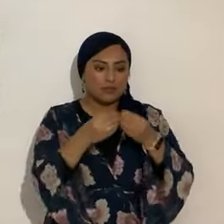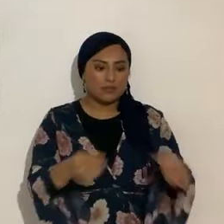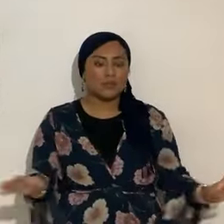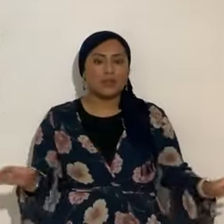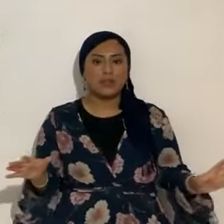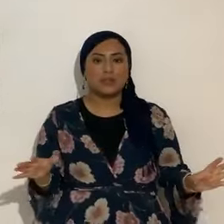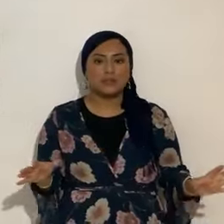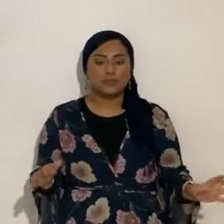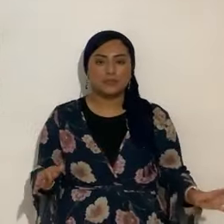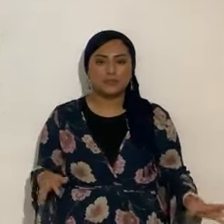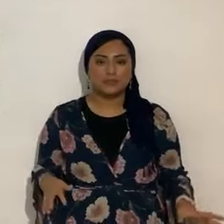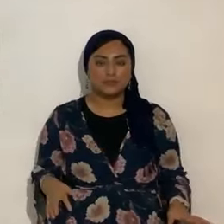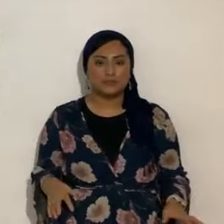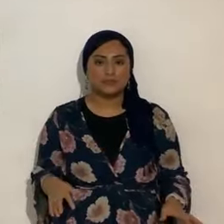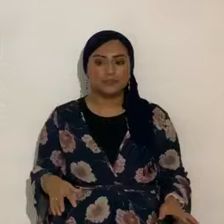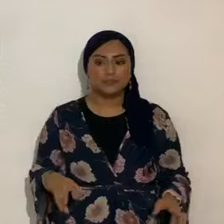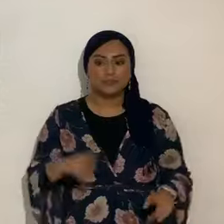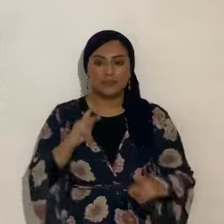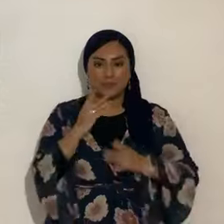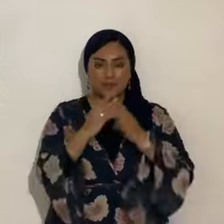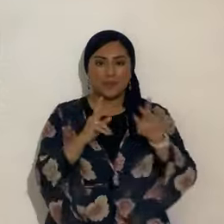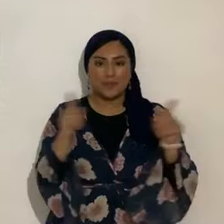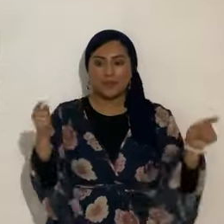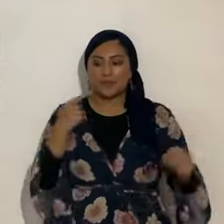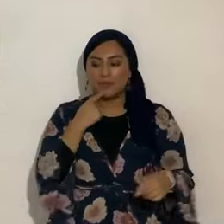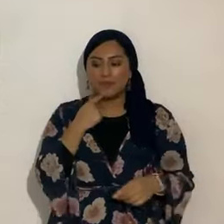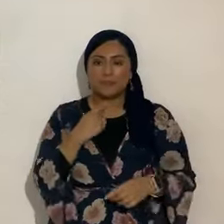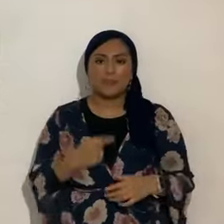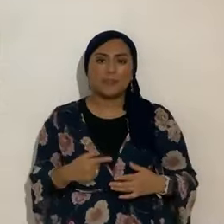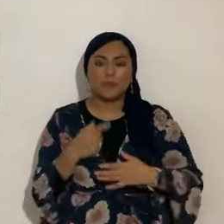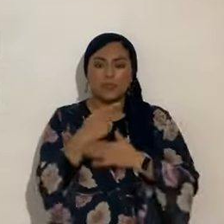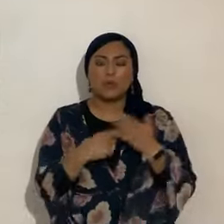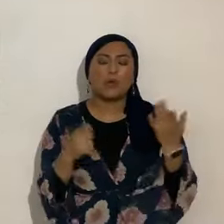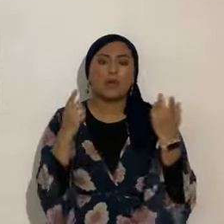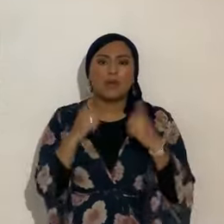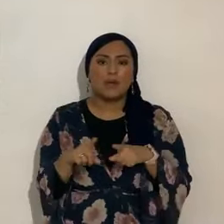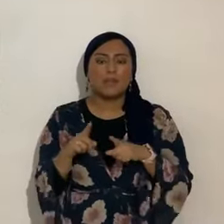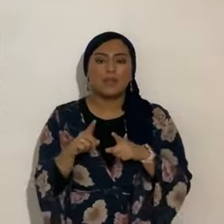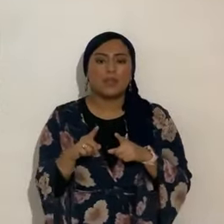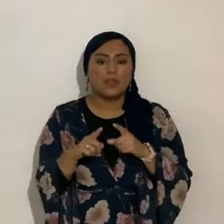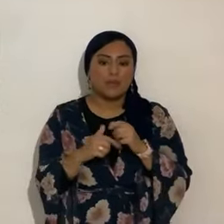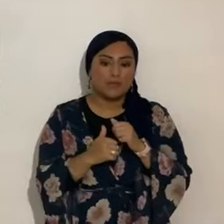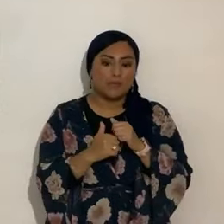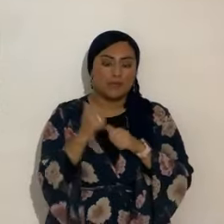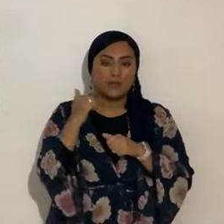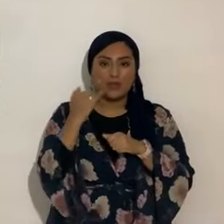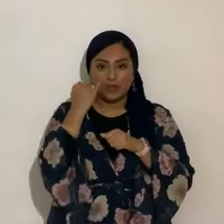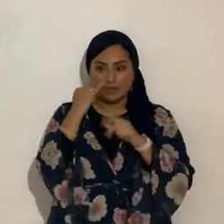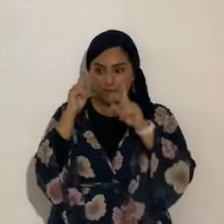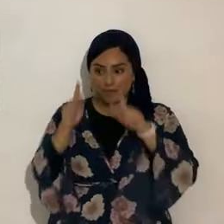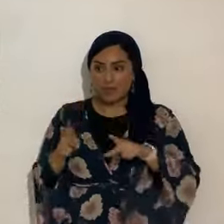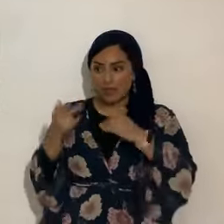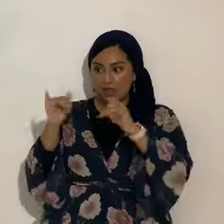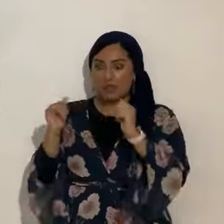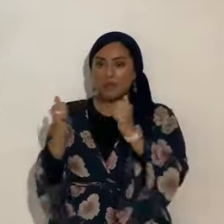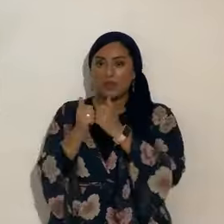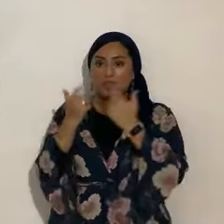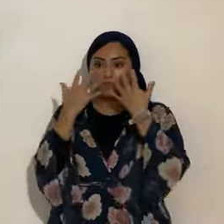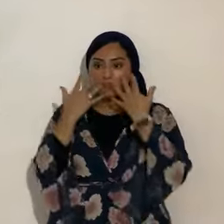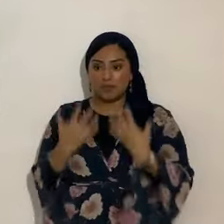una honda pena, y se toma en el pecho así. ¿Qué es lo que pasa? Y sobre todo si la persona vive con